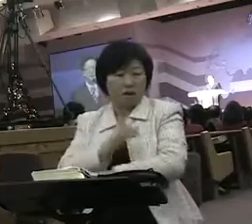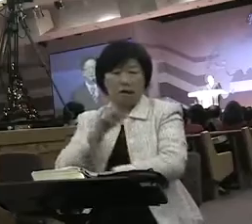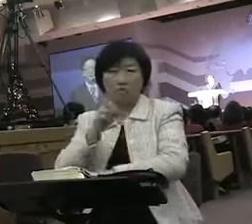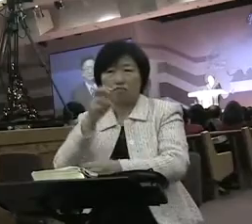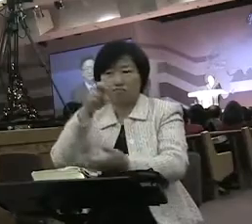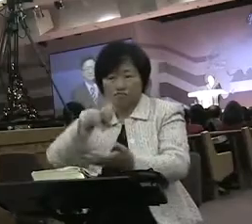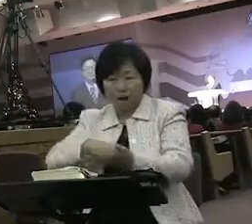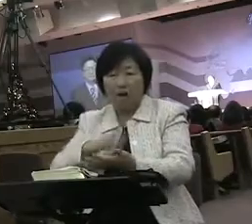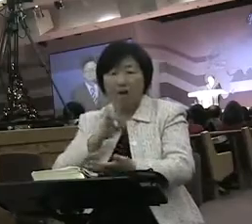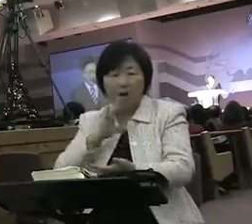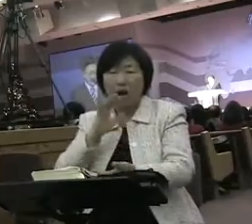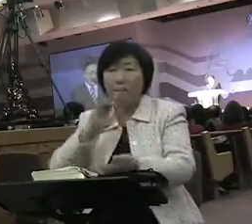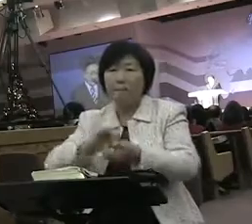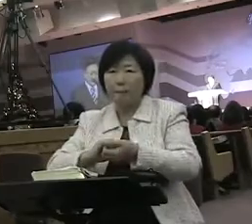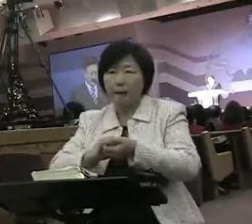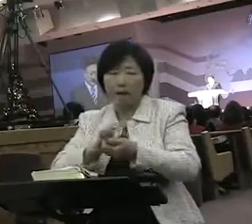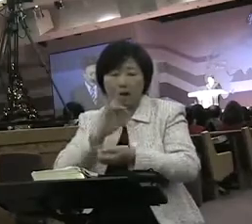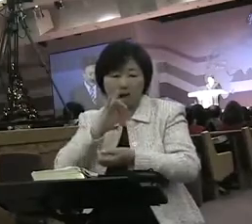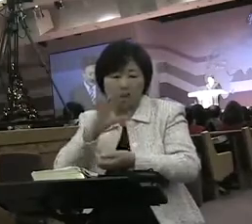될 겁니다.